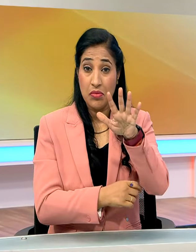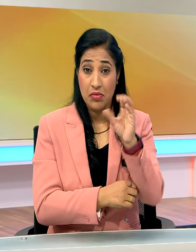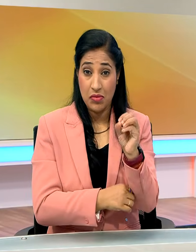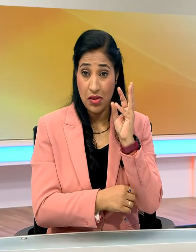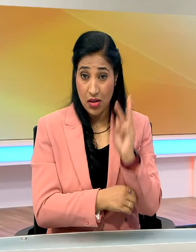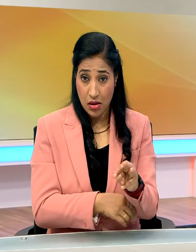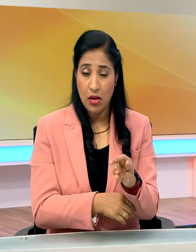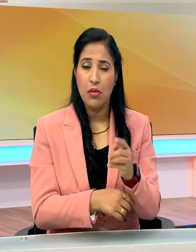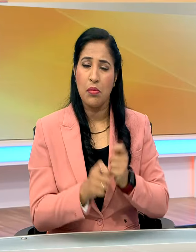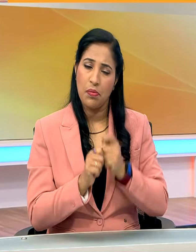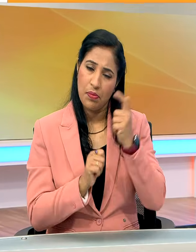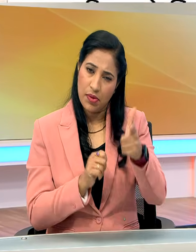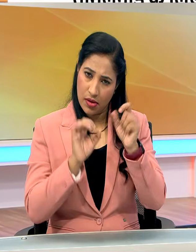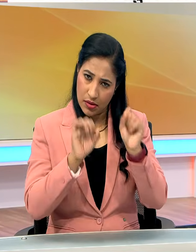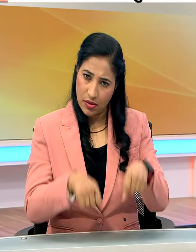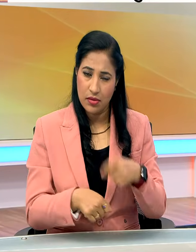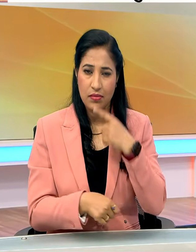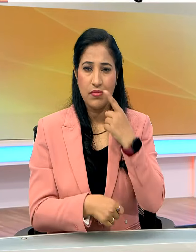है।